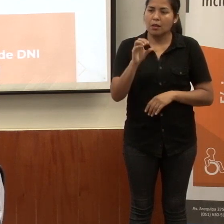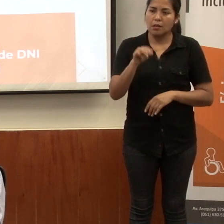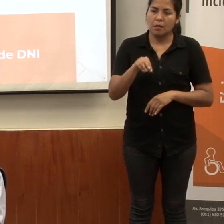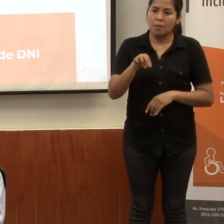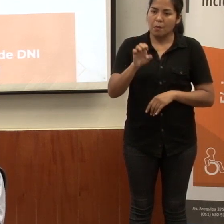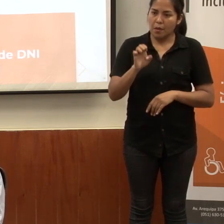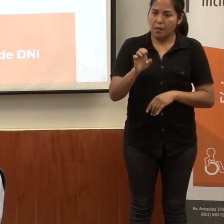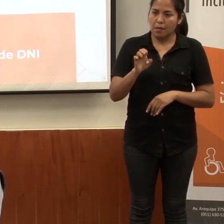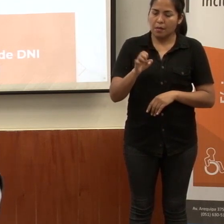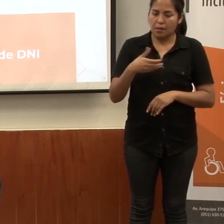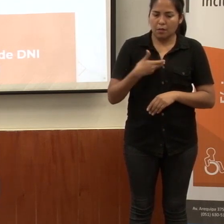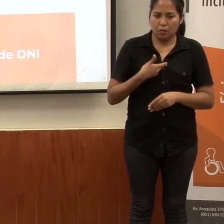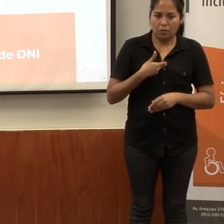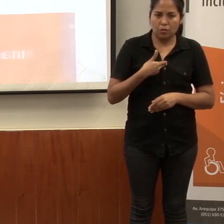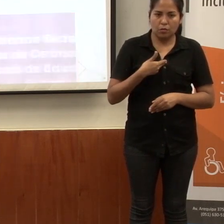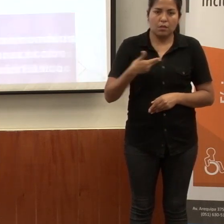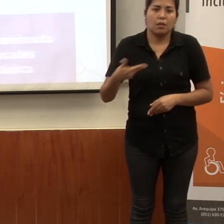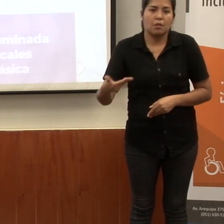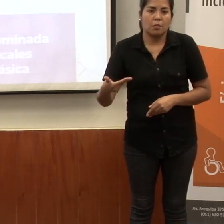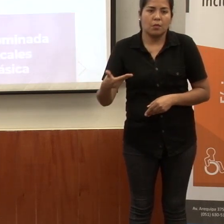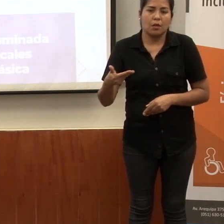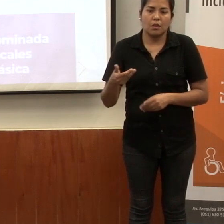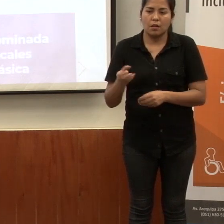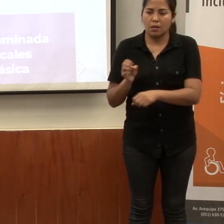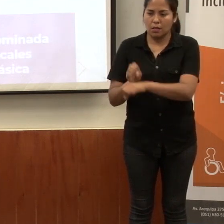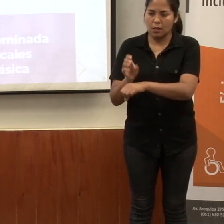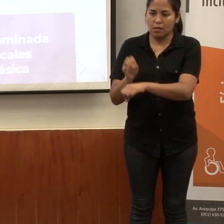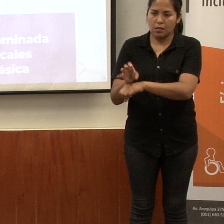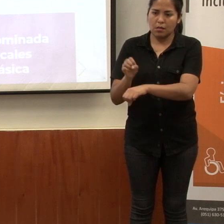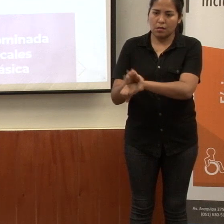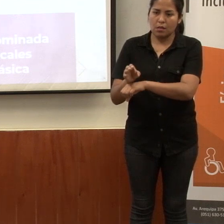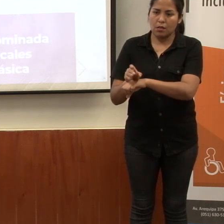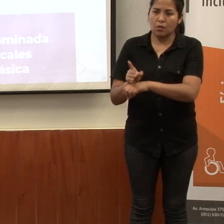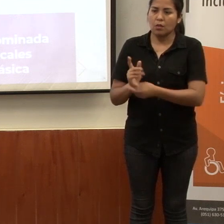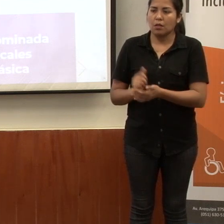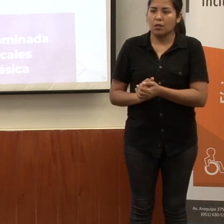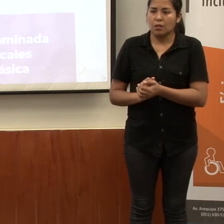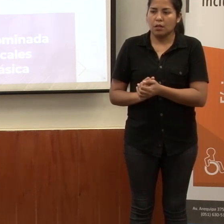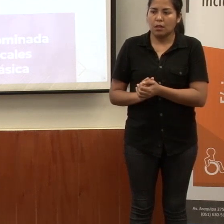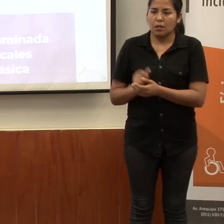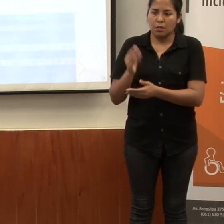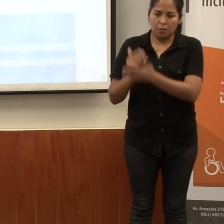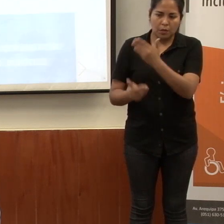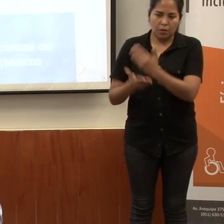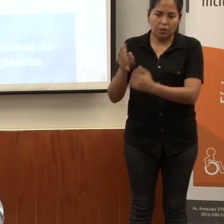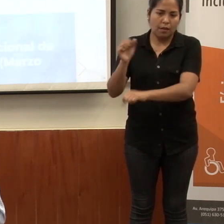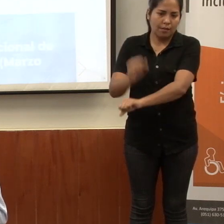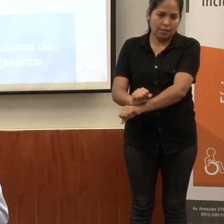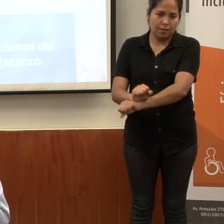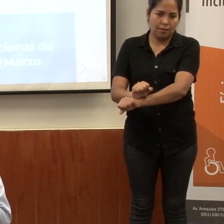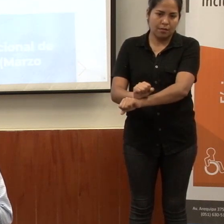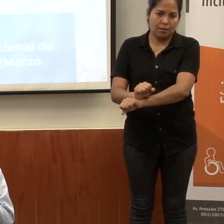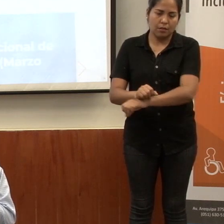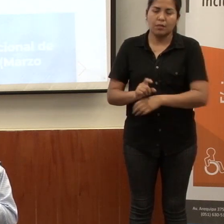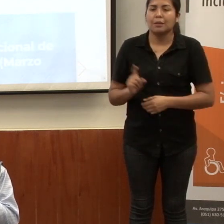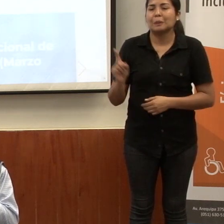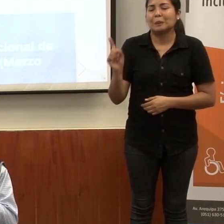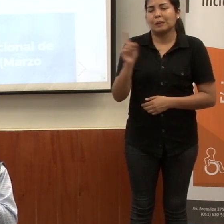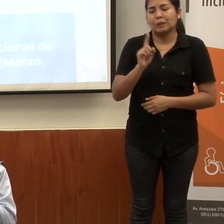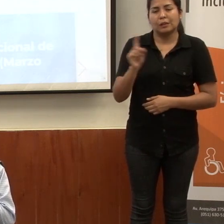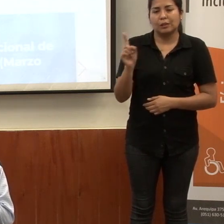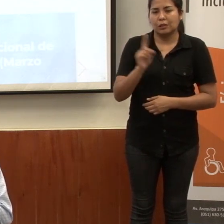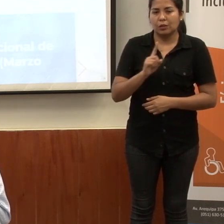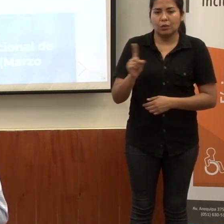quería que nosotros le califiquemos a las personas privadas de libertad su problema de discapacidad. Le dijimos, no señores, ustedes